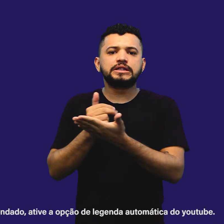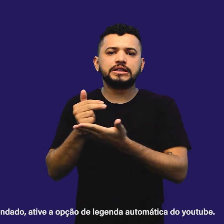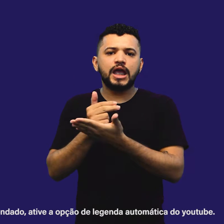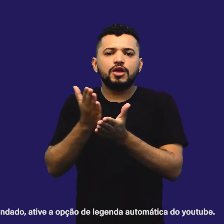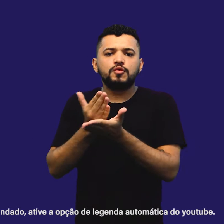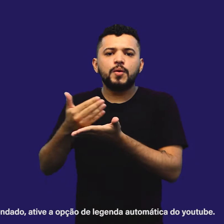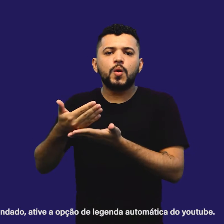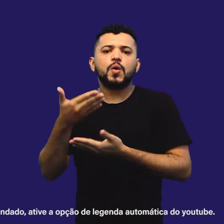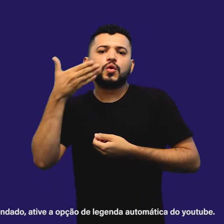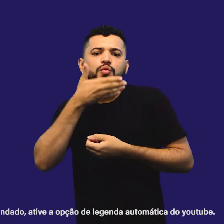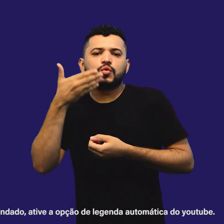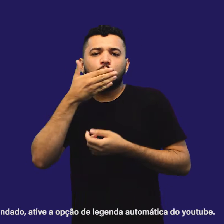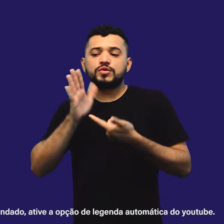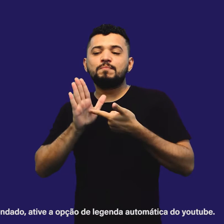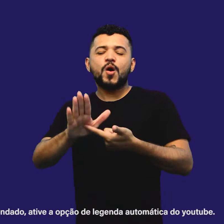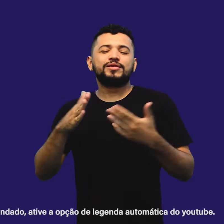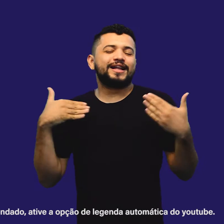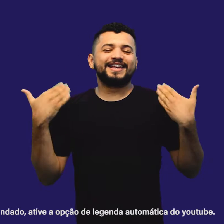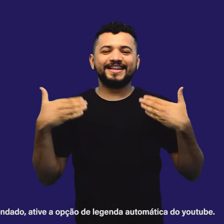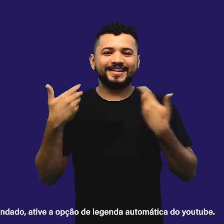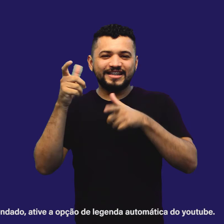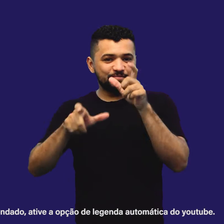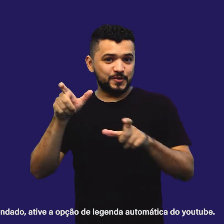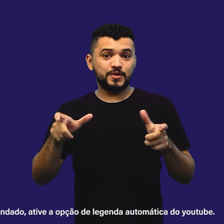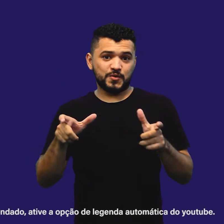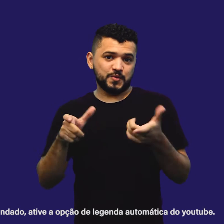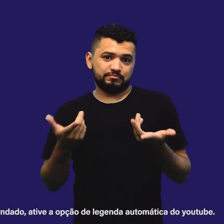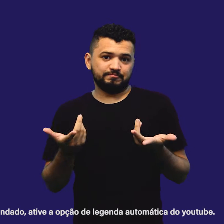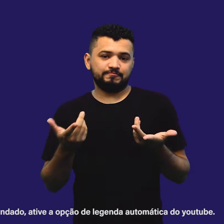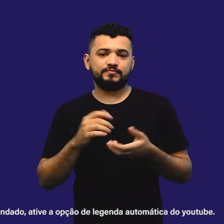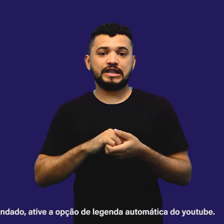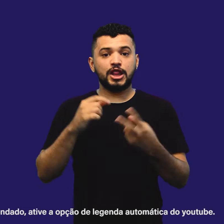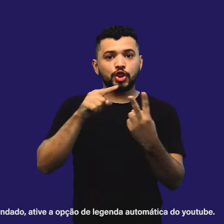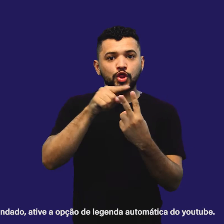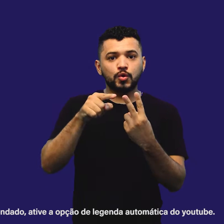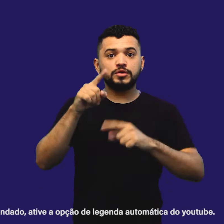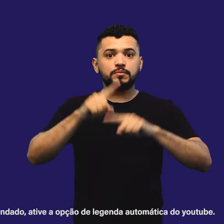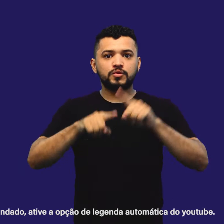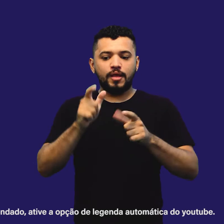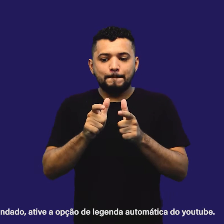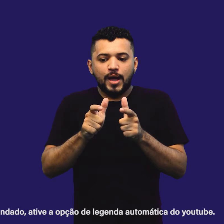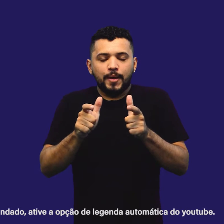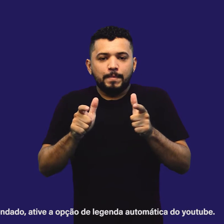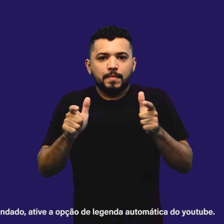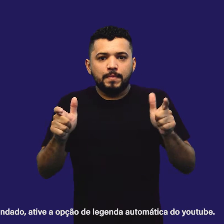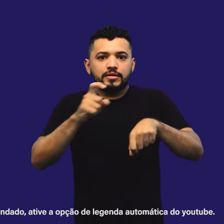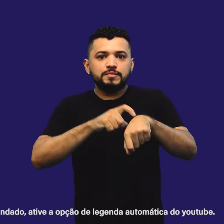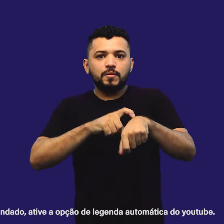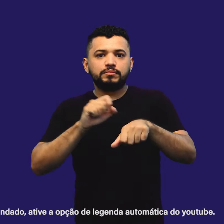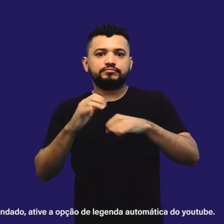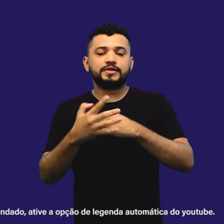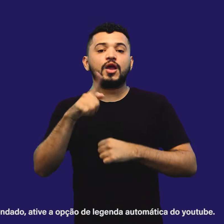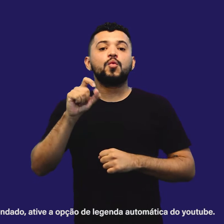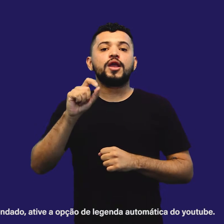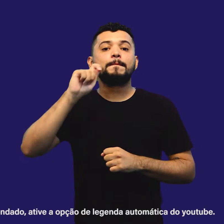esse alento, né? Ele dá essa alegria para as pessoas. Então, dois produtos aumentaram muito o consumo nesse momento,